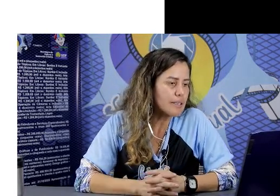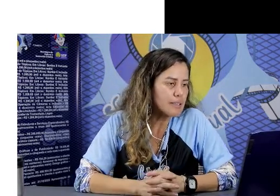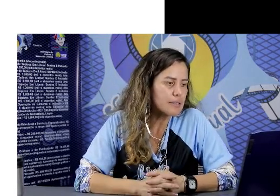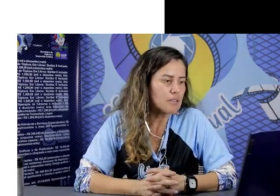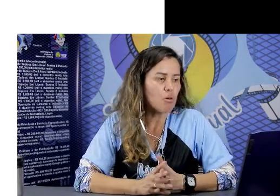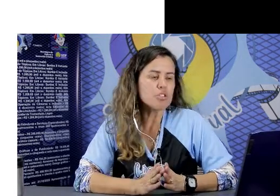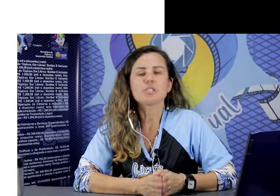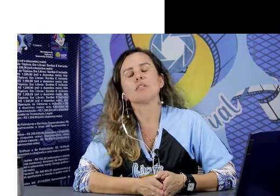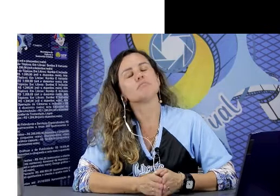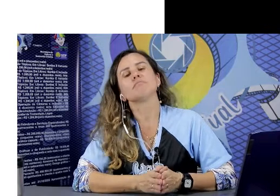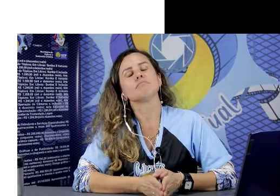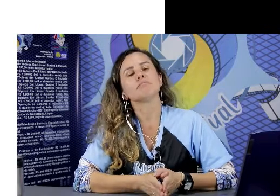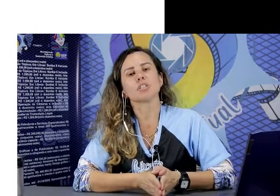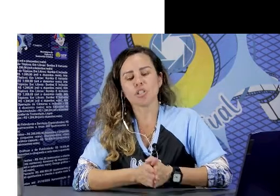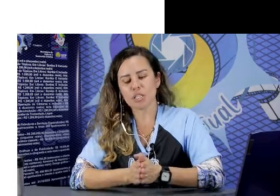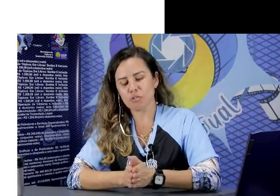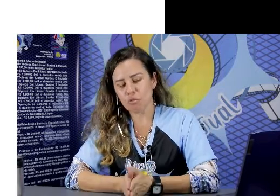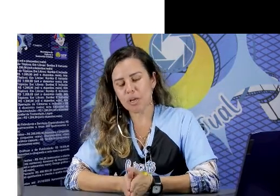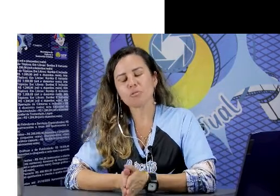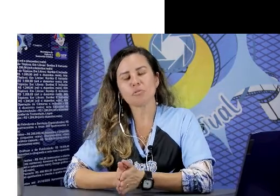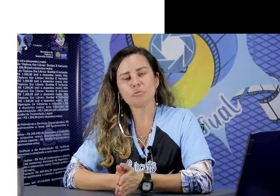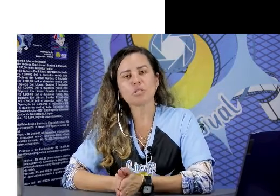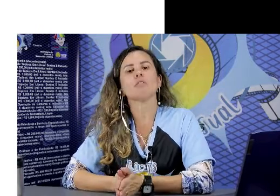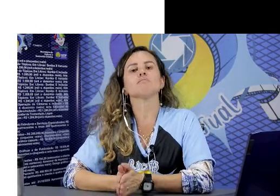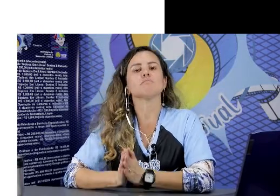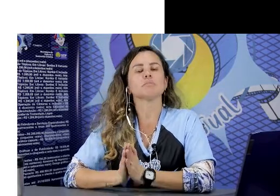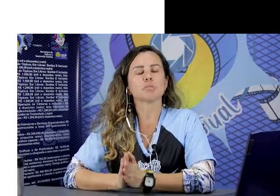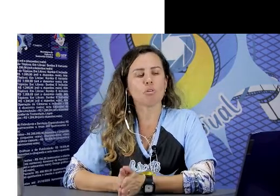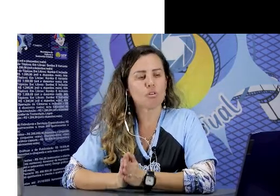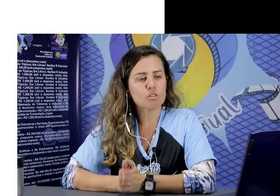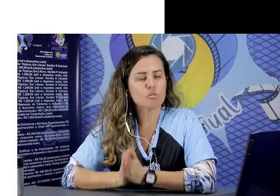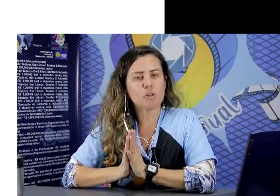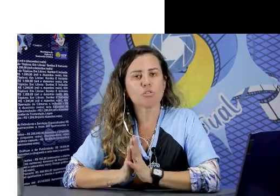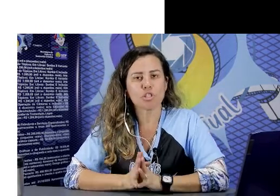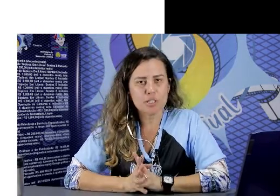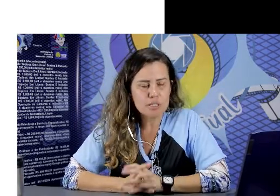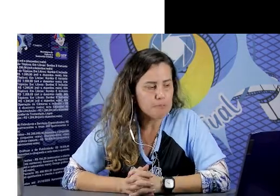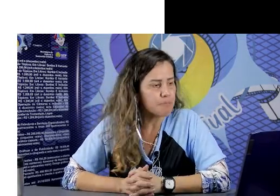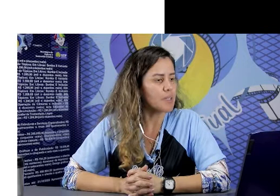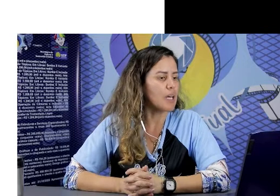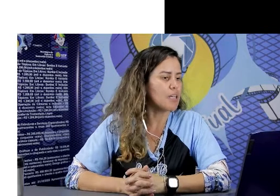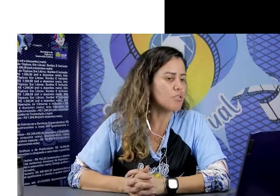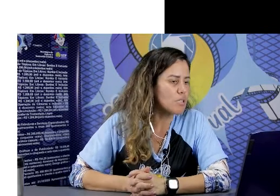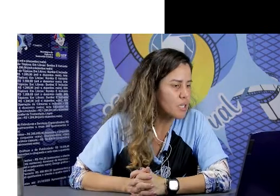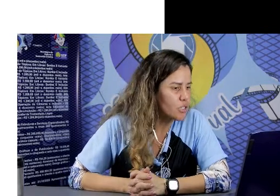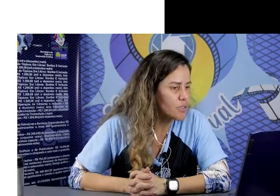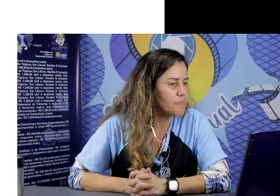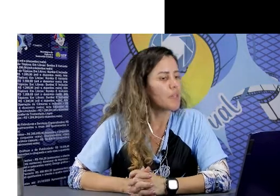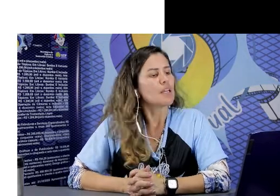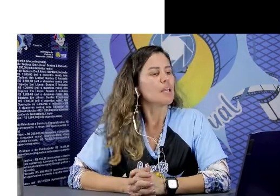essa condição de desenvolvimento de função psicológica superior diz? Ela diz o seguinte,